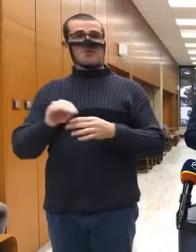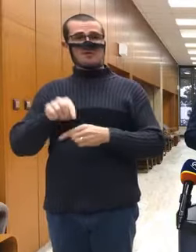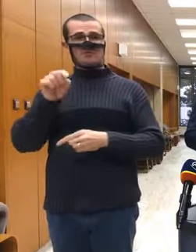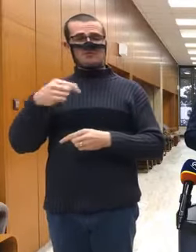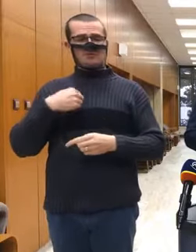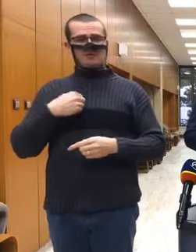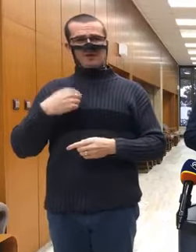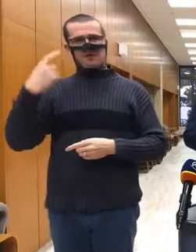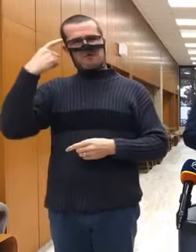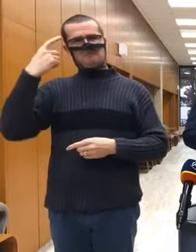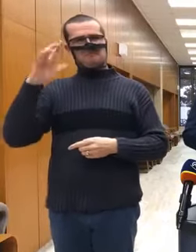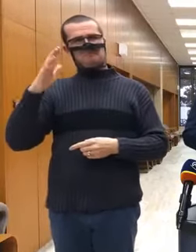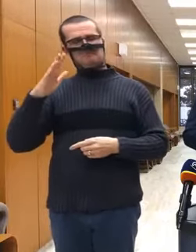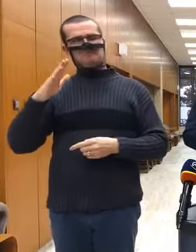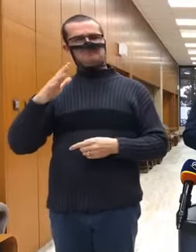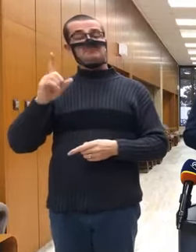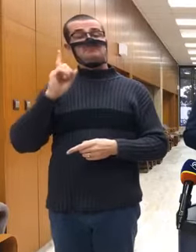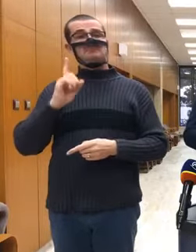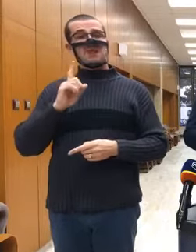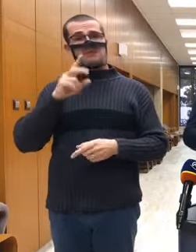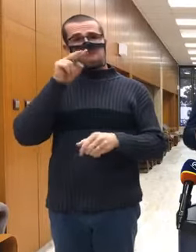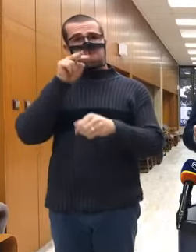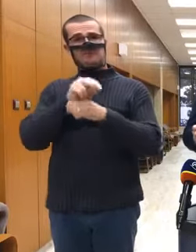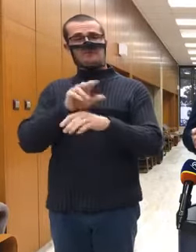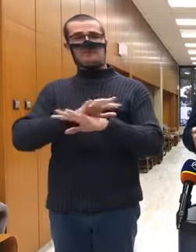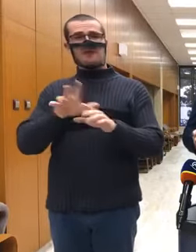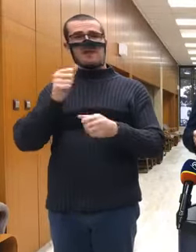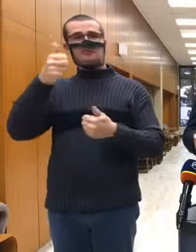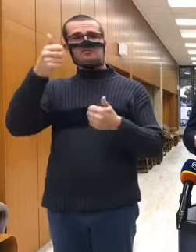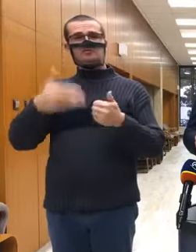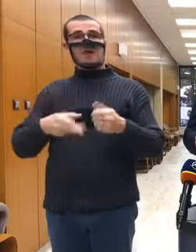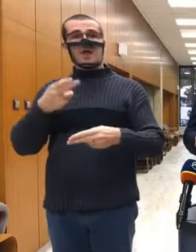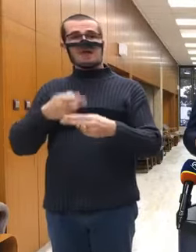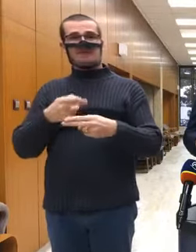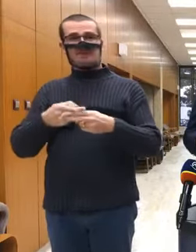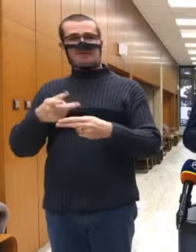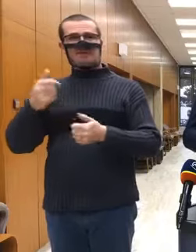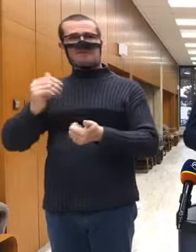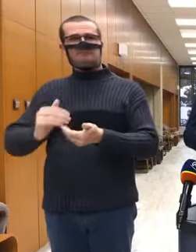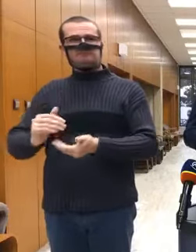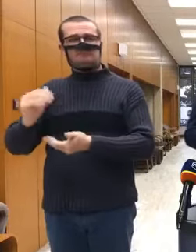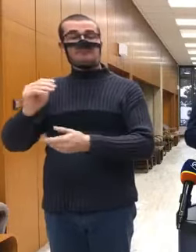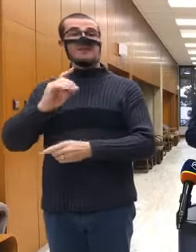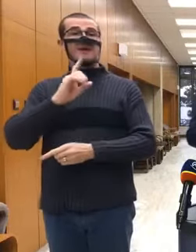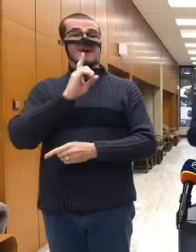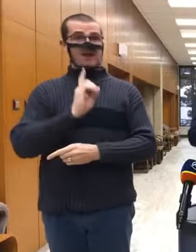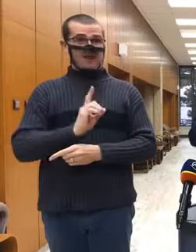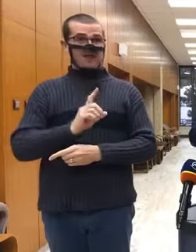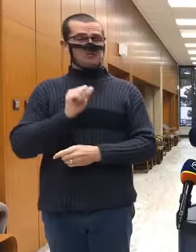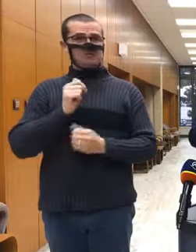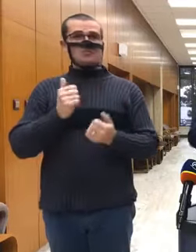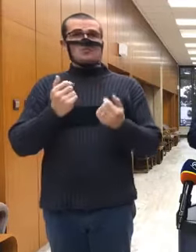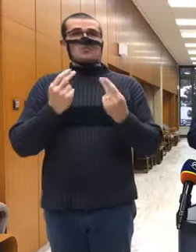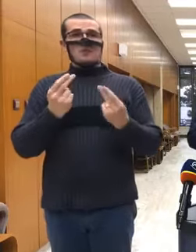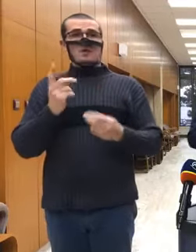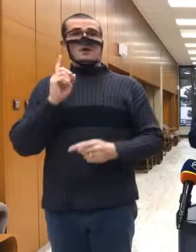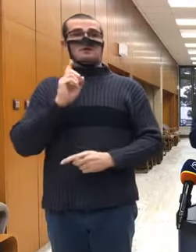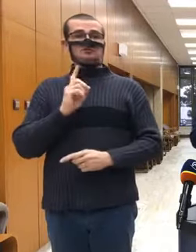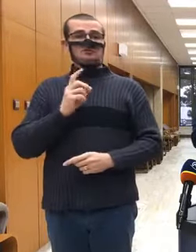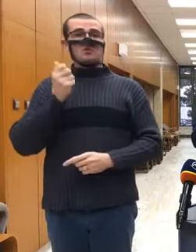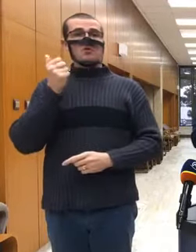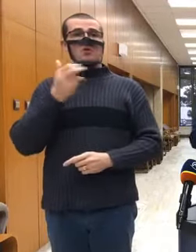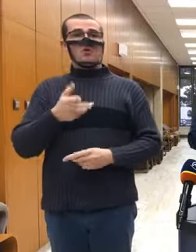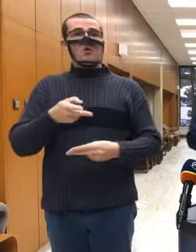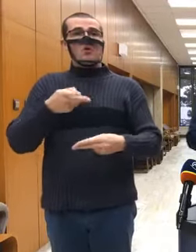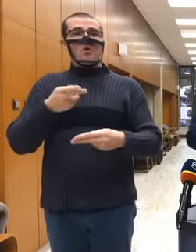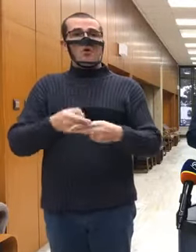že mali by sme sledovať nielen čísla infikovaných, ale, a tie považujem za dôležitejšie, čísla